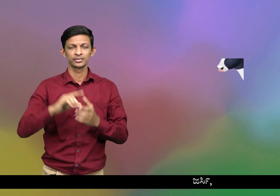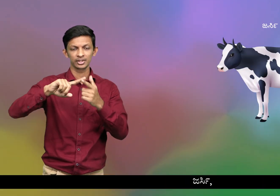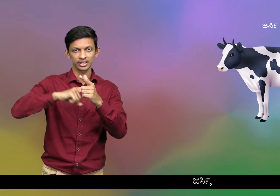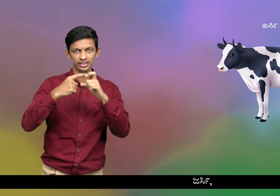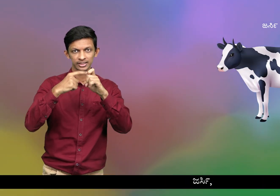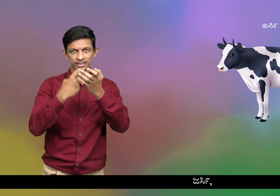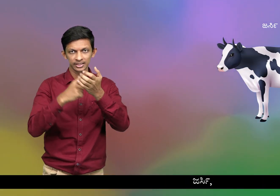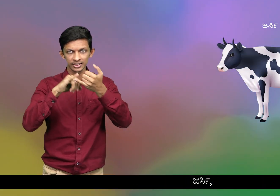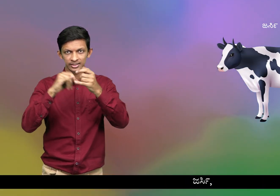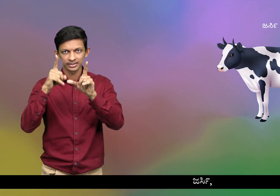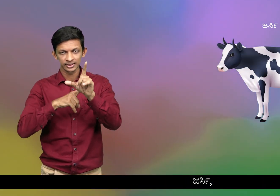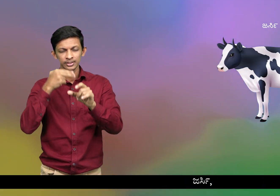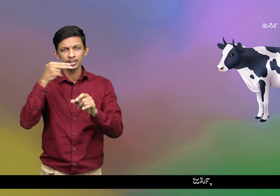ಜರ್ಸಿ,